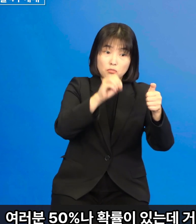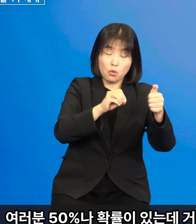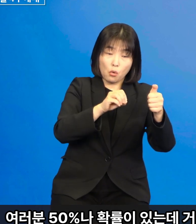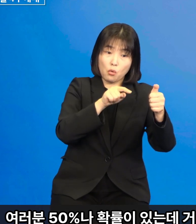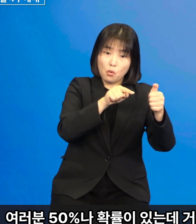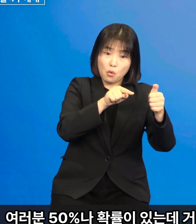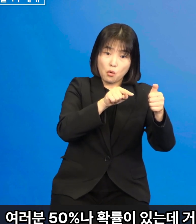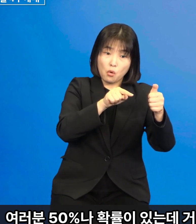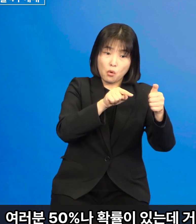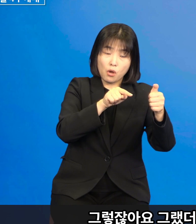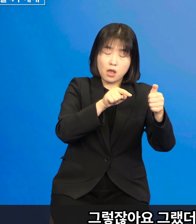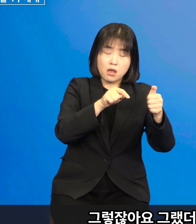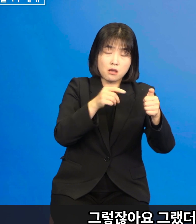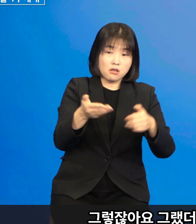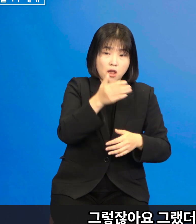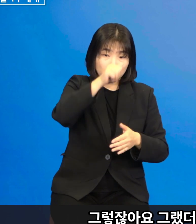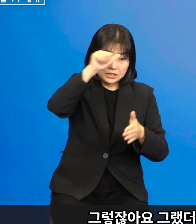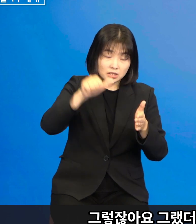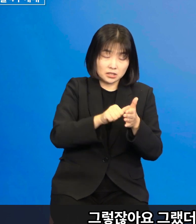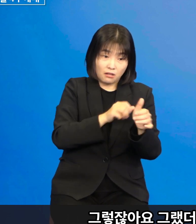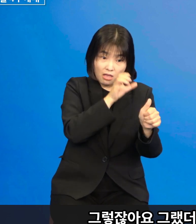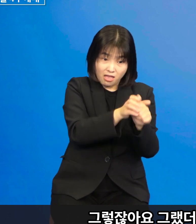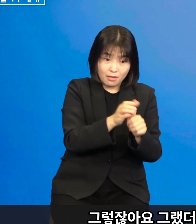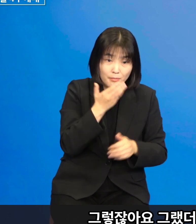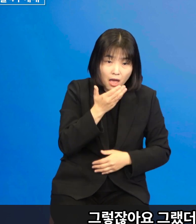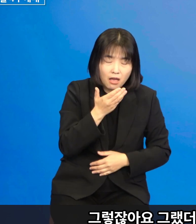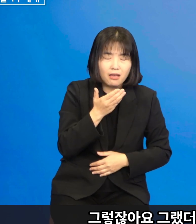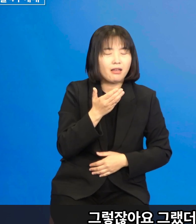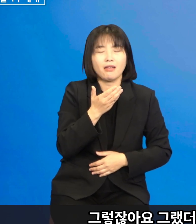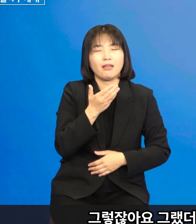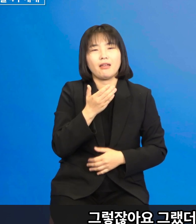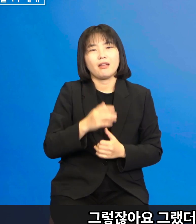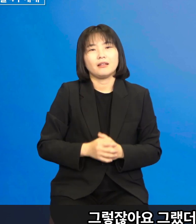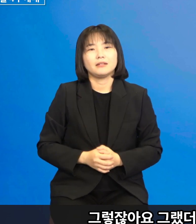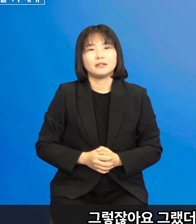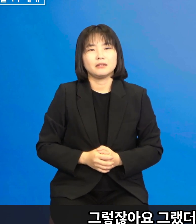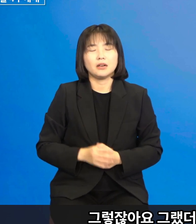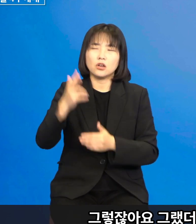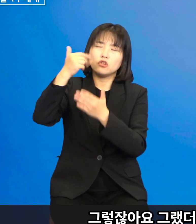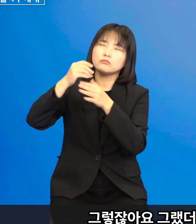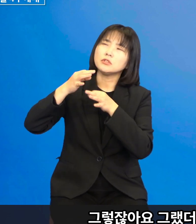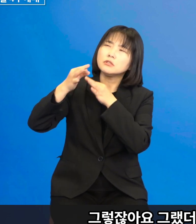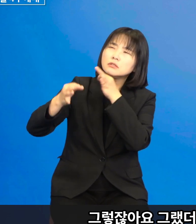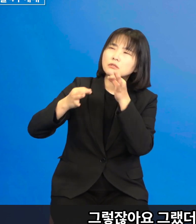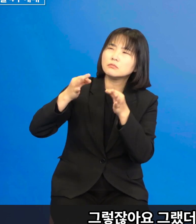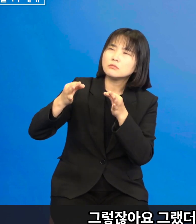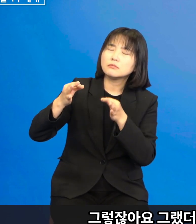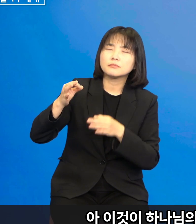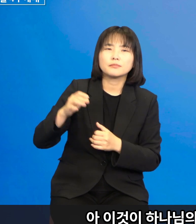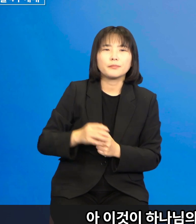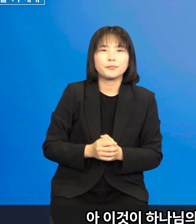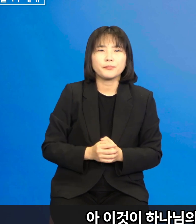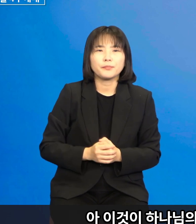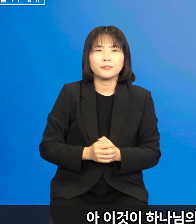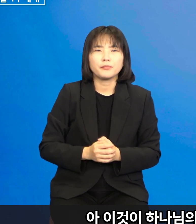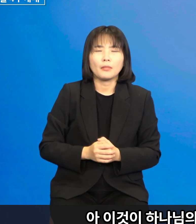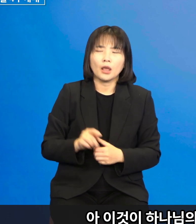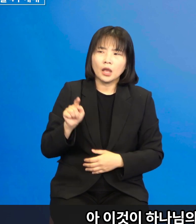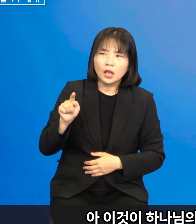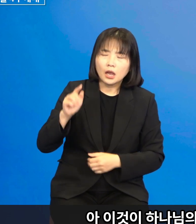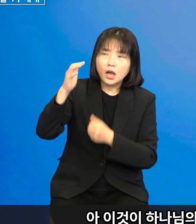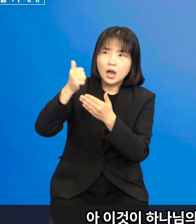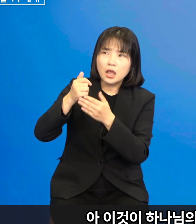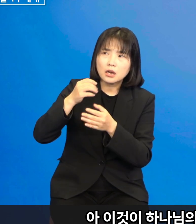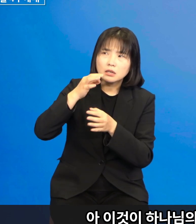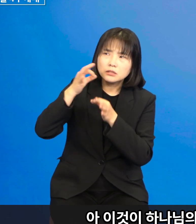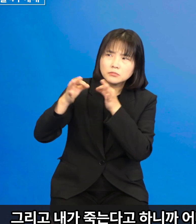인생이 거치겠습니까? 그렇잖아요. 그랬더니 이게 음성이, 이게 뭔가 이것이 하나님의